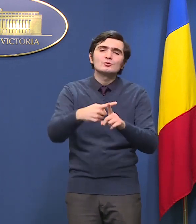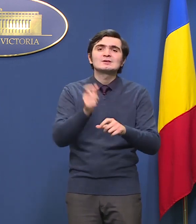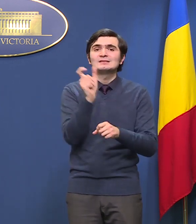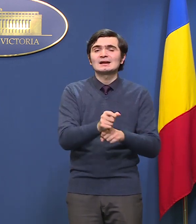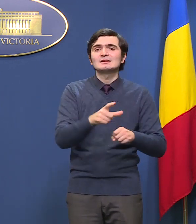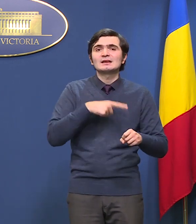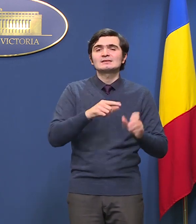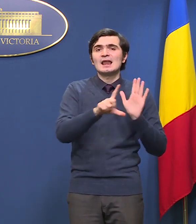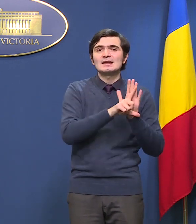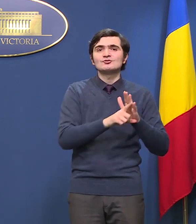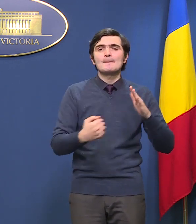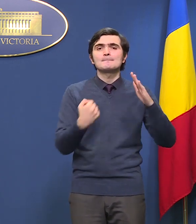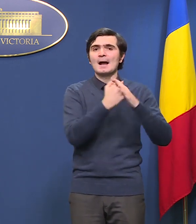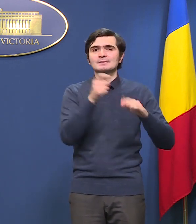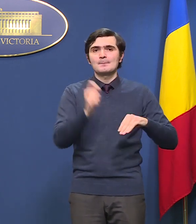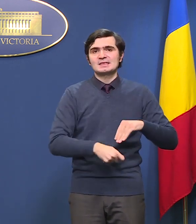plus față de maximum pedepsei.